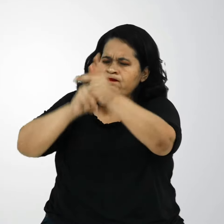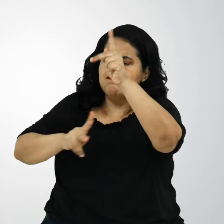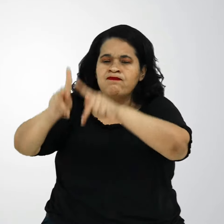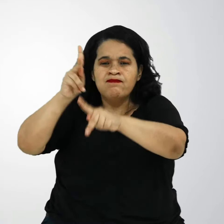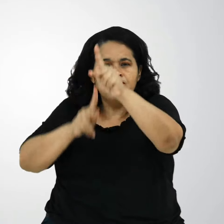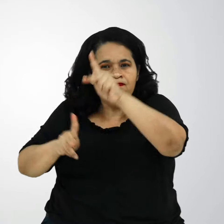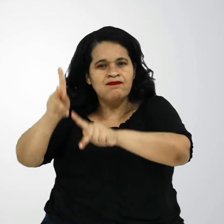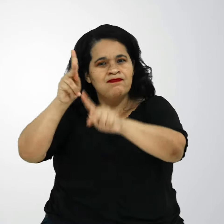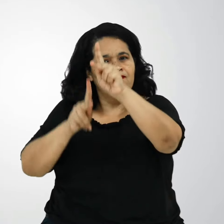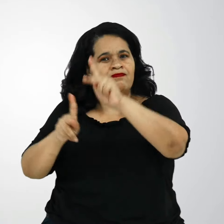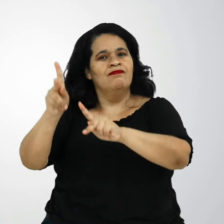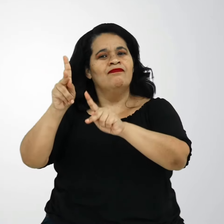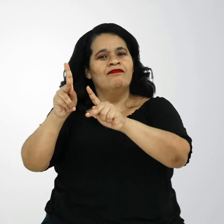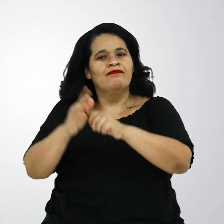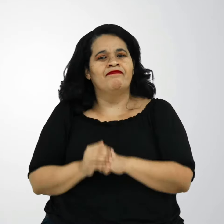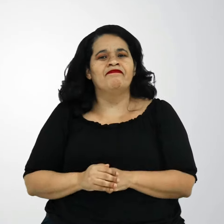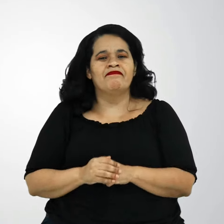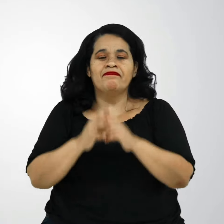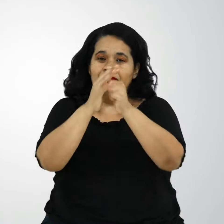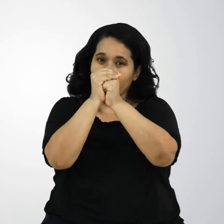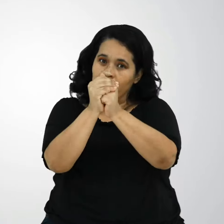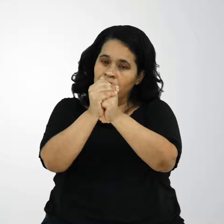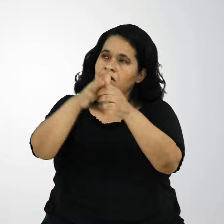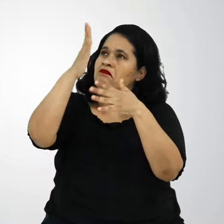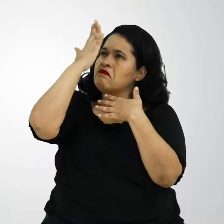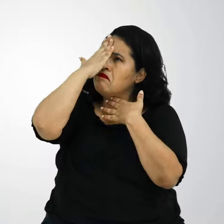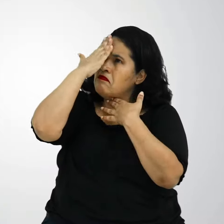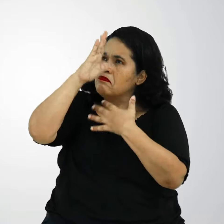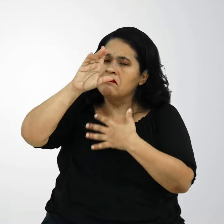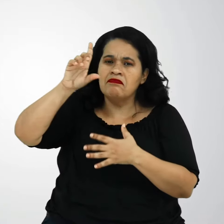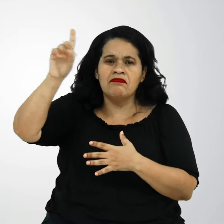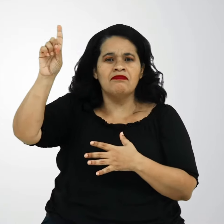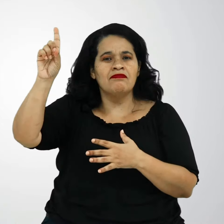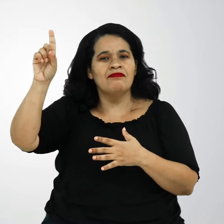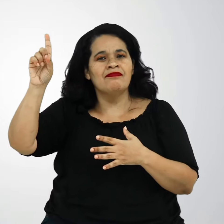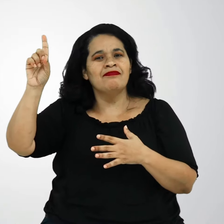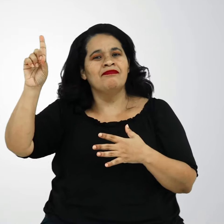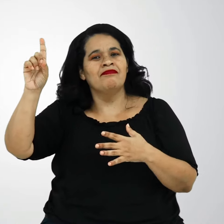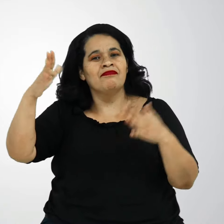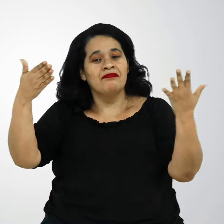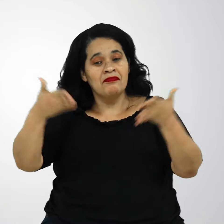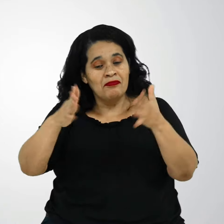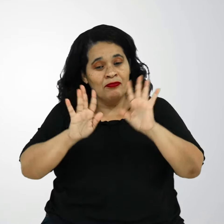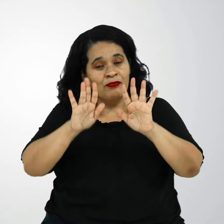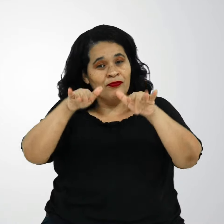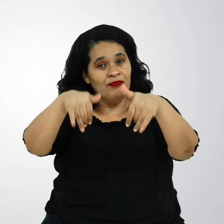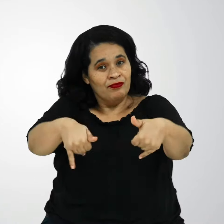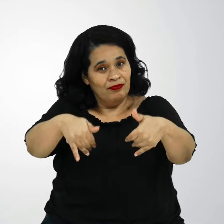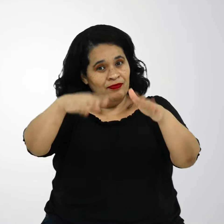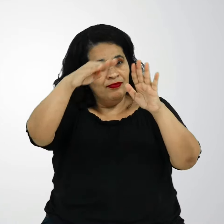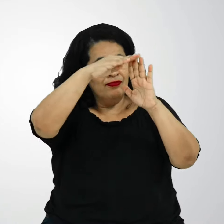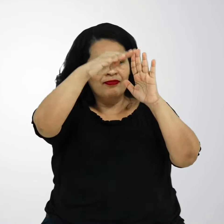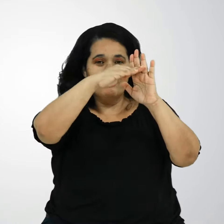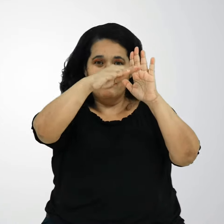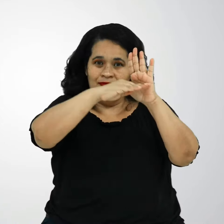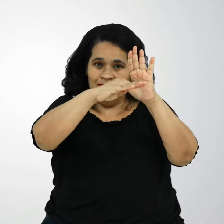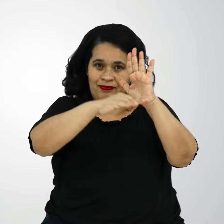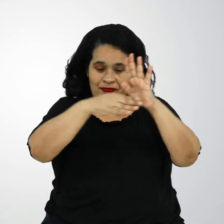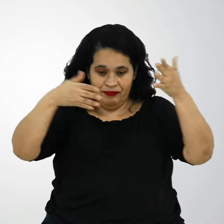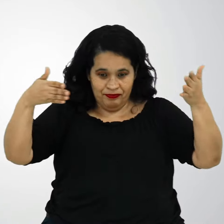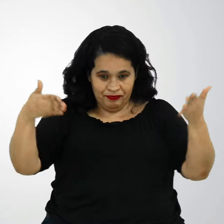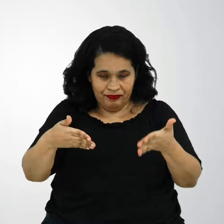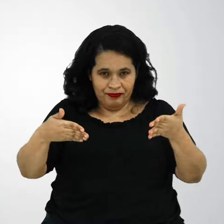na sua volta. Amém, graças a Deus. É isso, irmãos e irmãs, estamos chegando ao final do nosso programa de hoje, sobre as